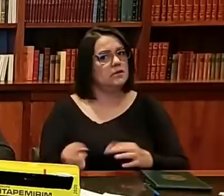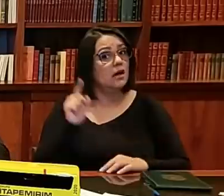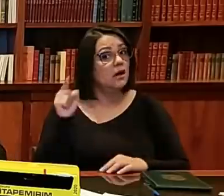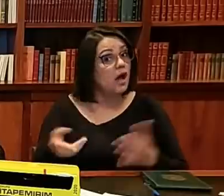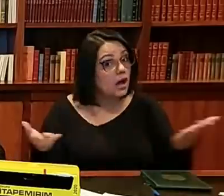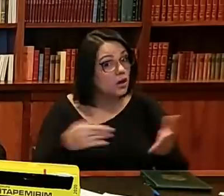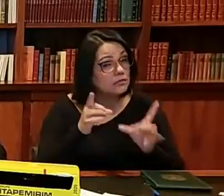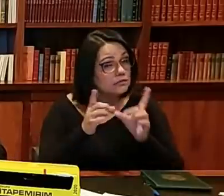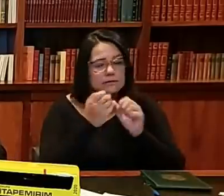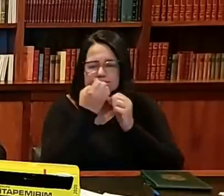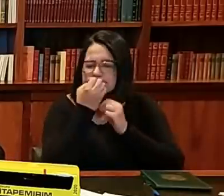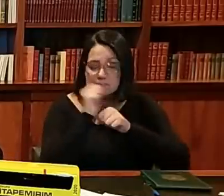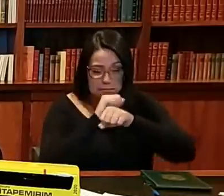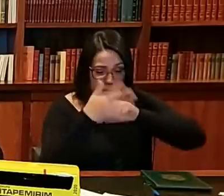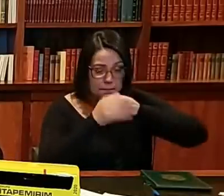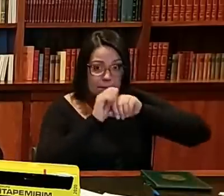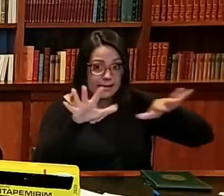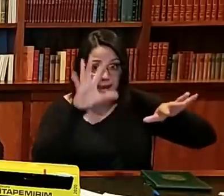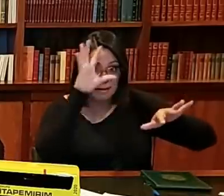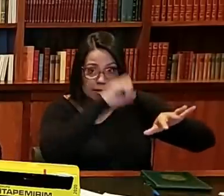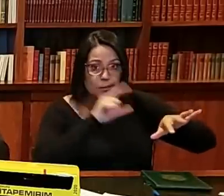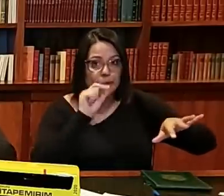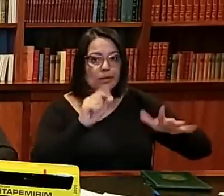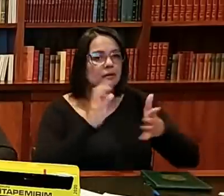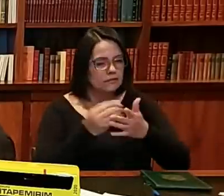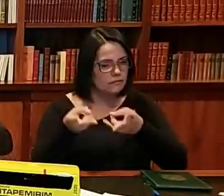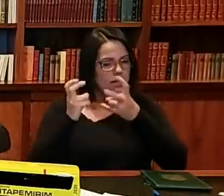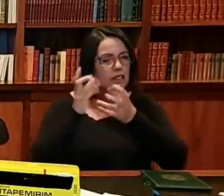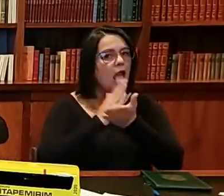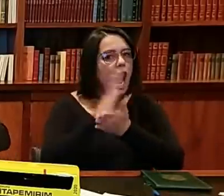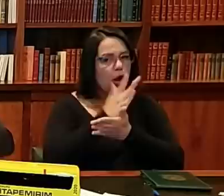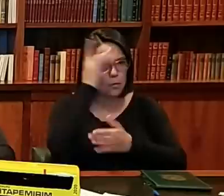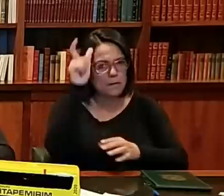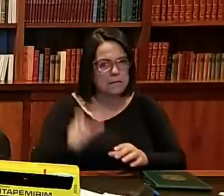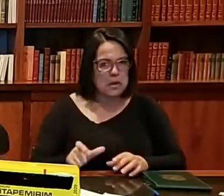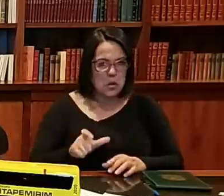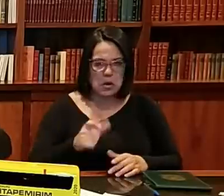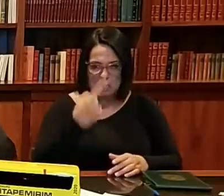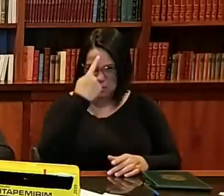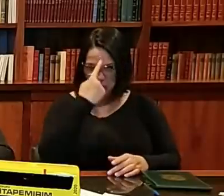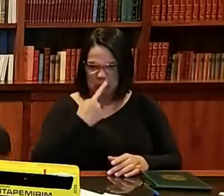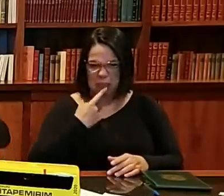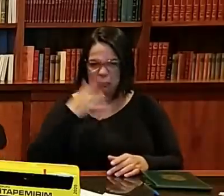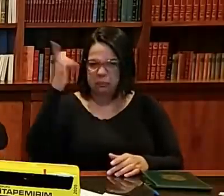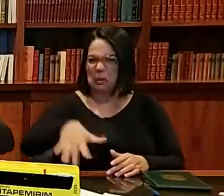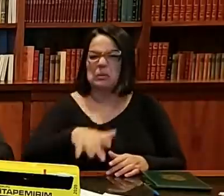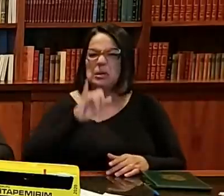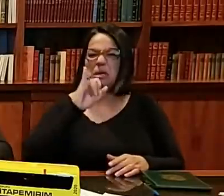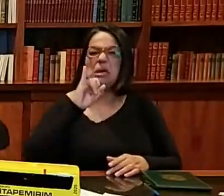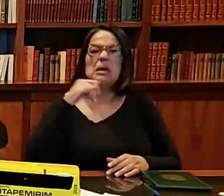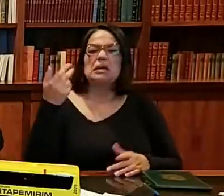revelar foram aí os aprendizes de ditadores, né? Figuras nanicas, hipócritas,